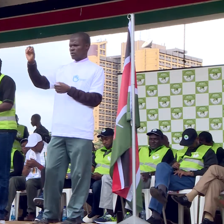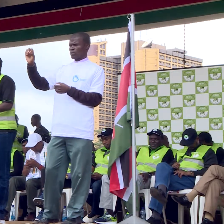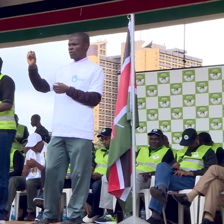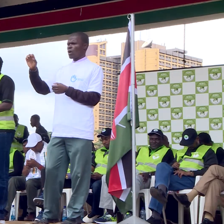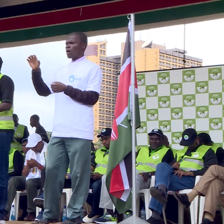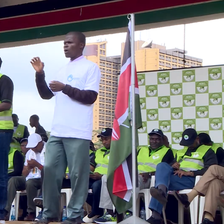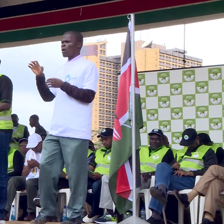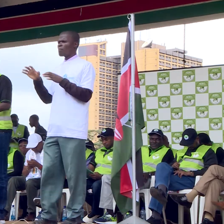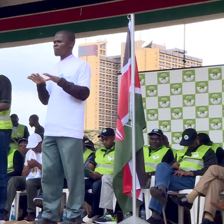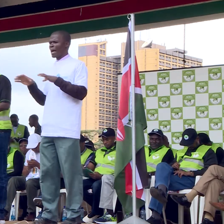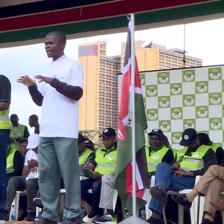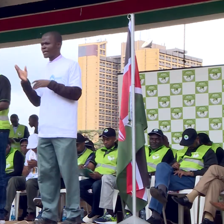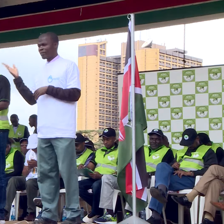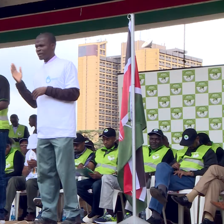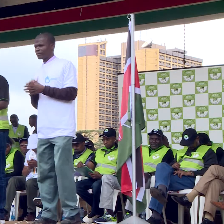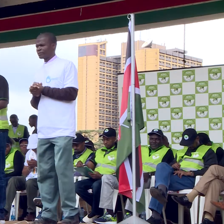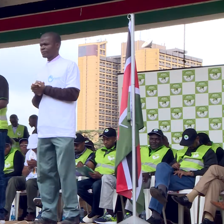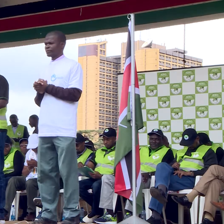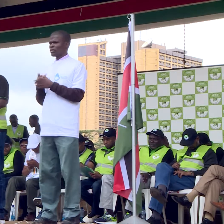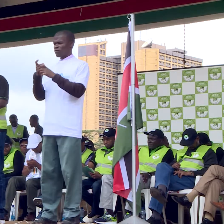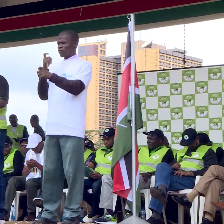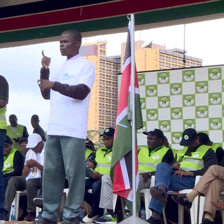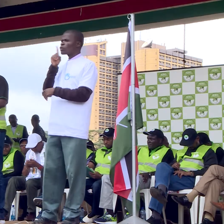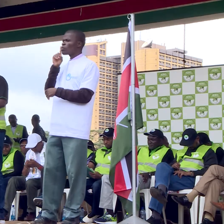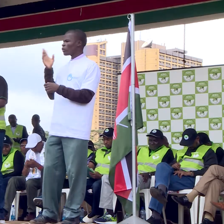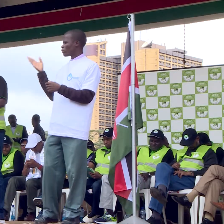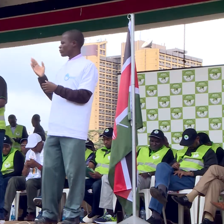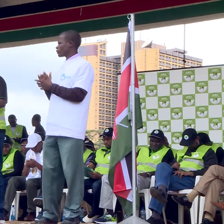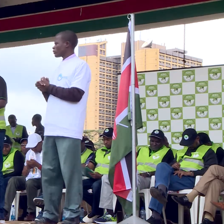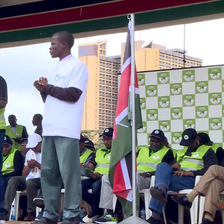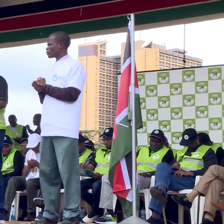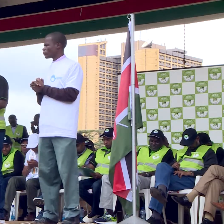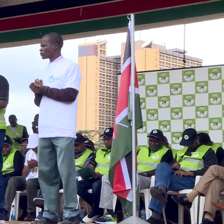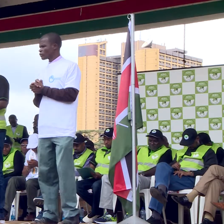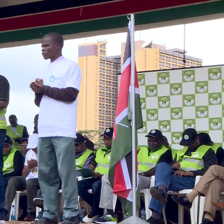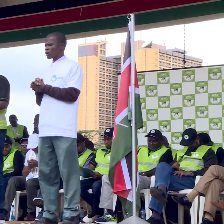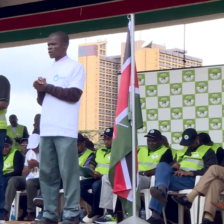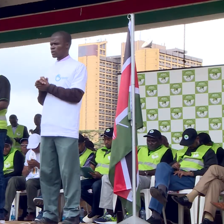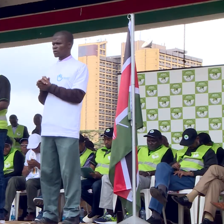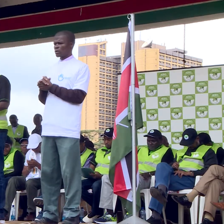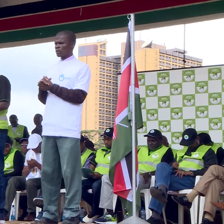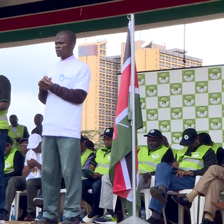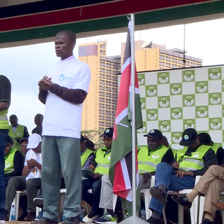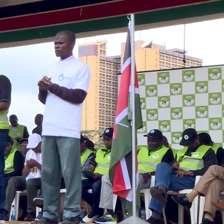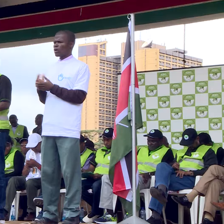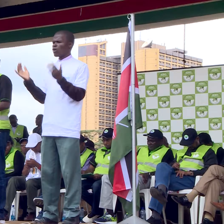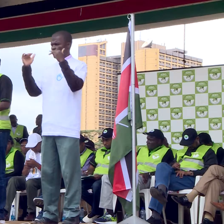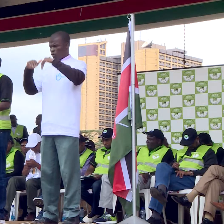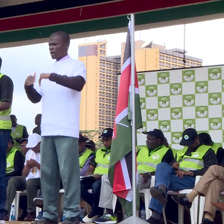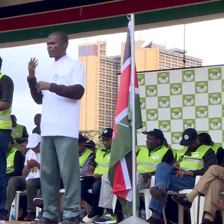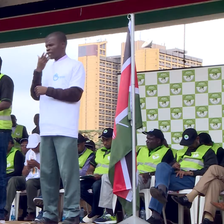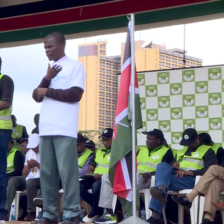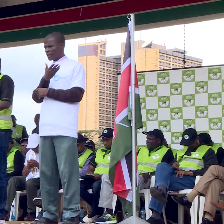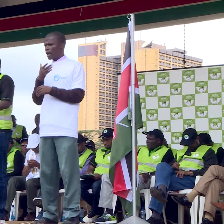hapa, na pia kuanzia kesho tutakuwa na constituency forums, mahali ambako tumemobilize